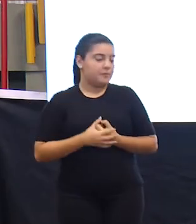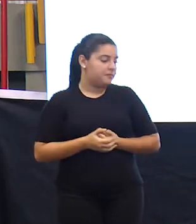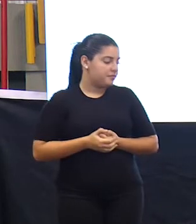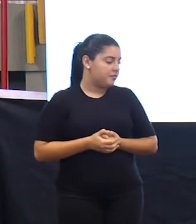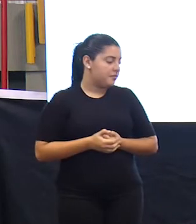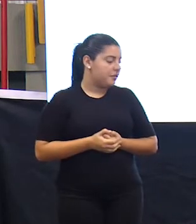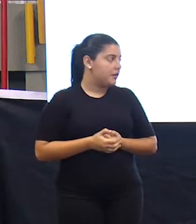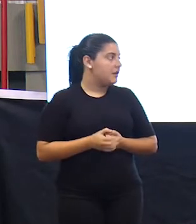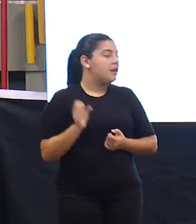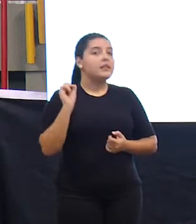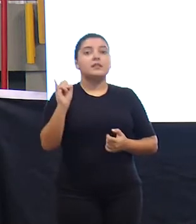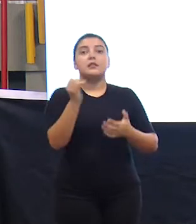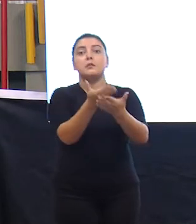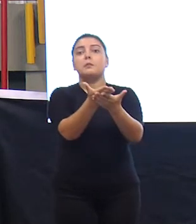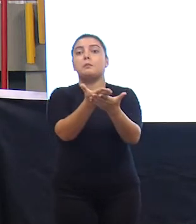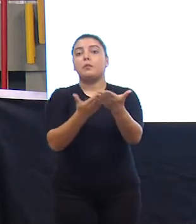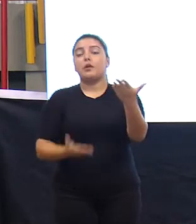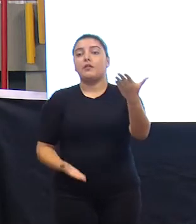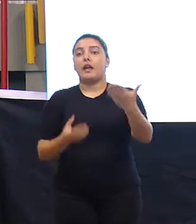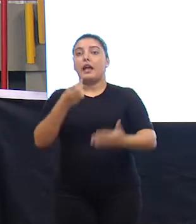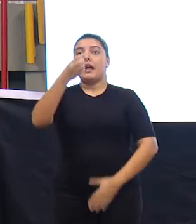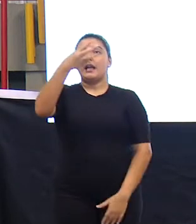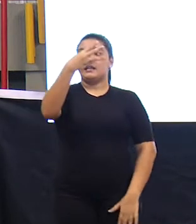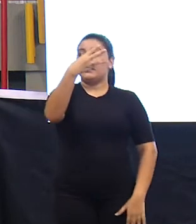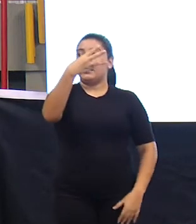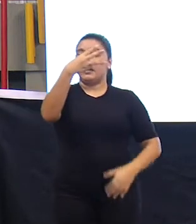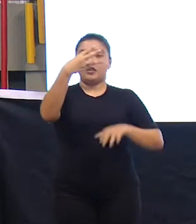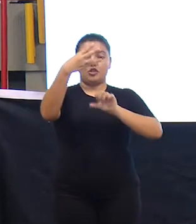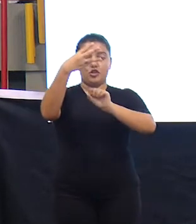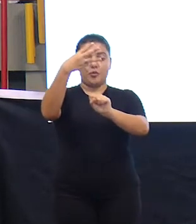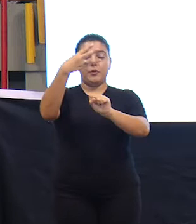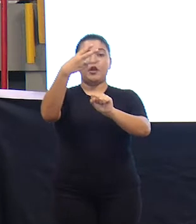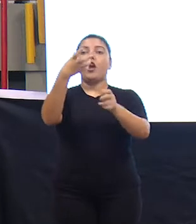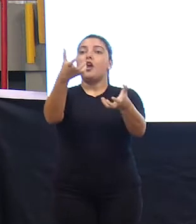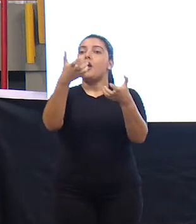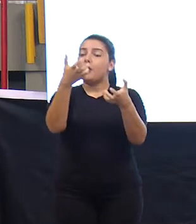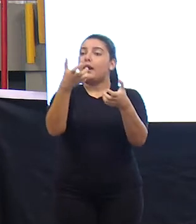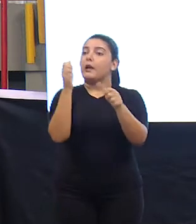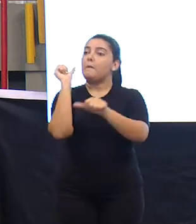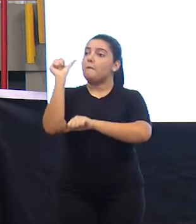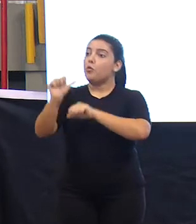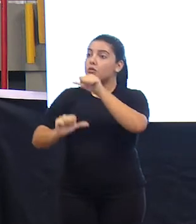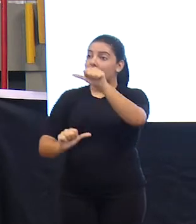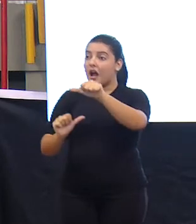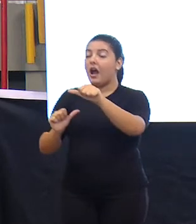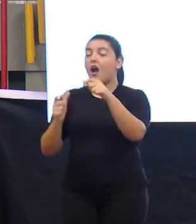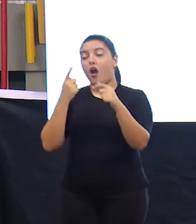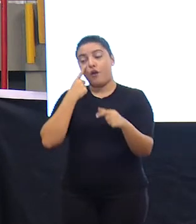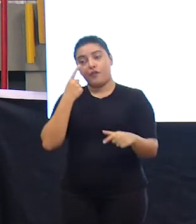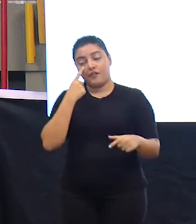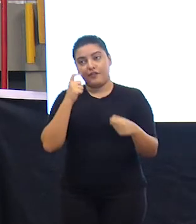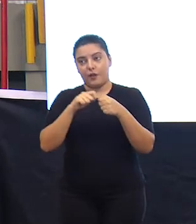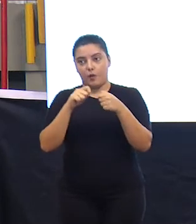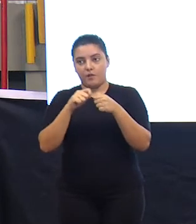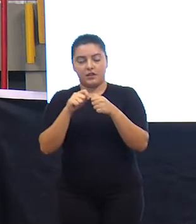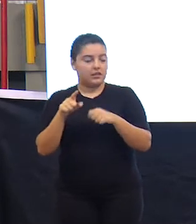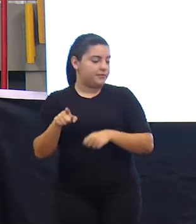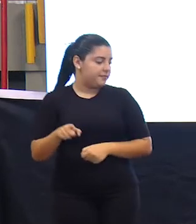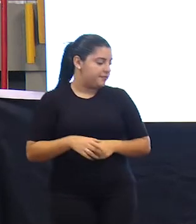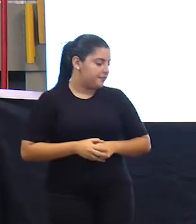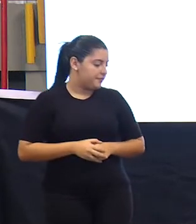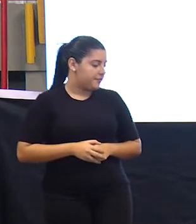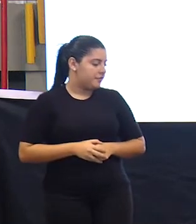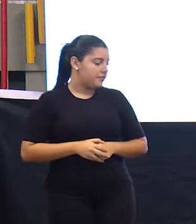Quando você tiver na prova lá, 3 sobre 8, e eu quiser transformar em fração, presta atenção o que é que você vai fazer. Você